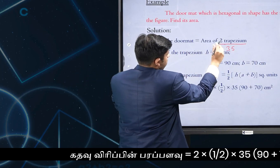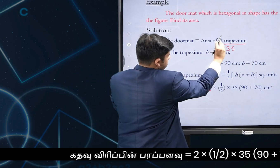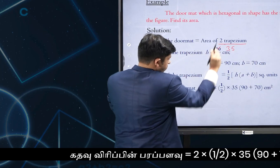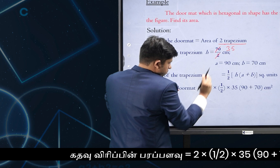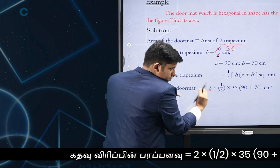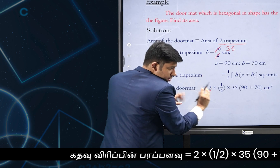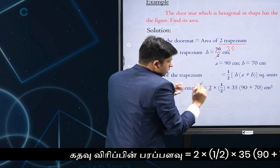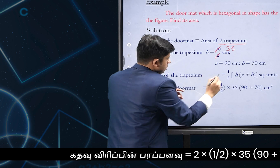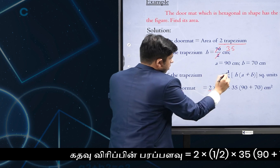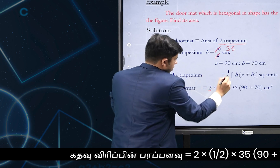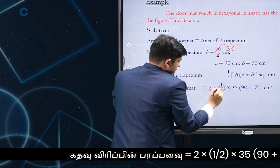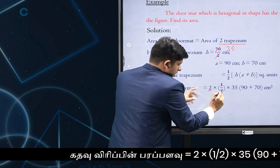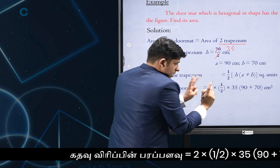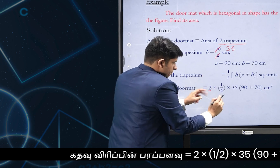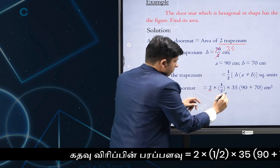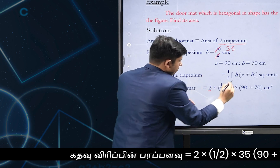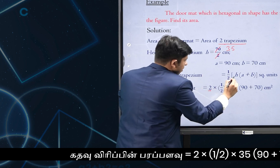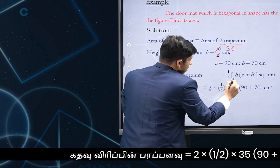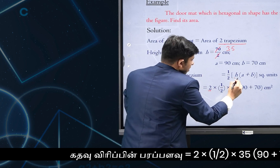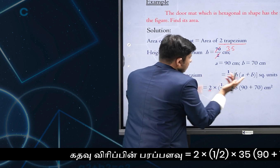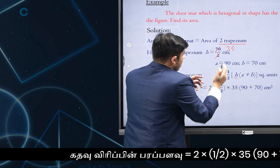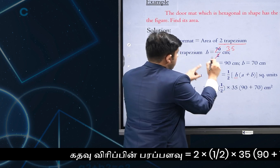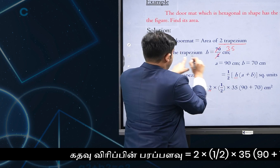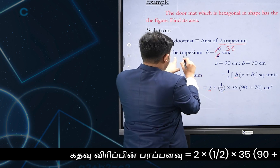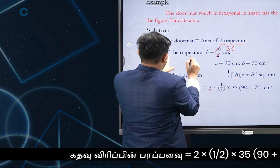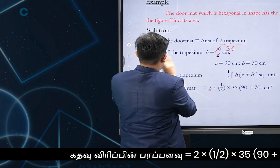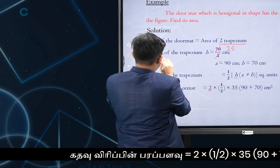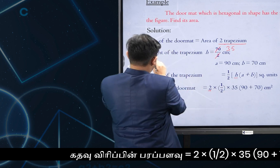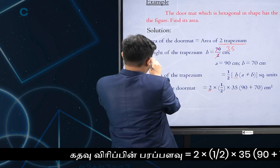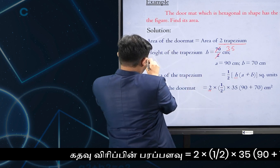90 கூட்டல் 70 சென்டிமீட்டர் மேலிலக்கு 2.